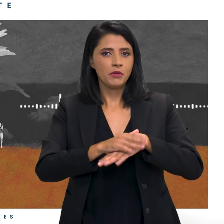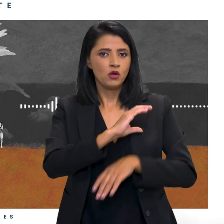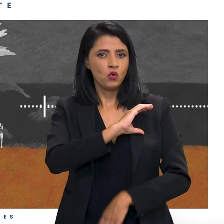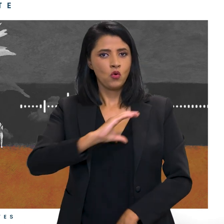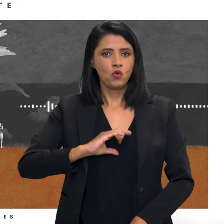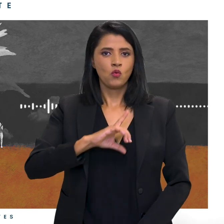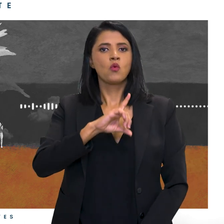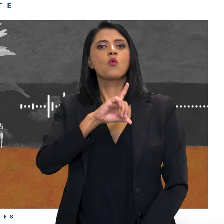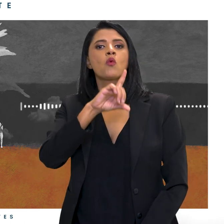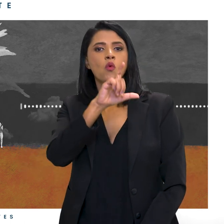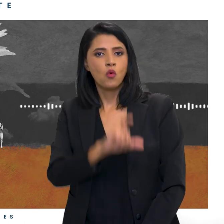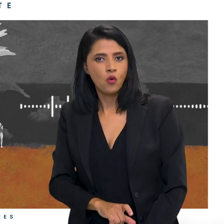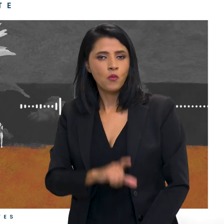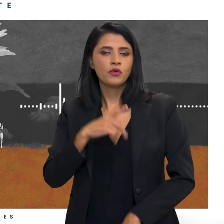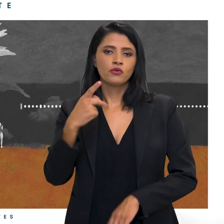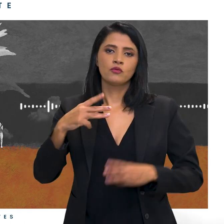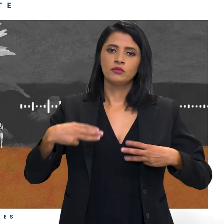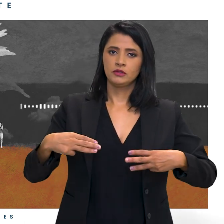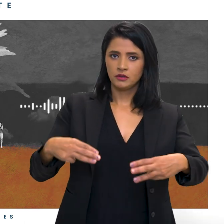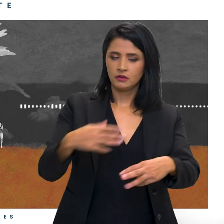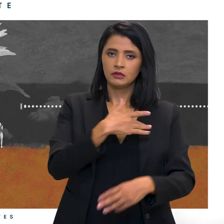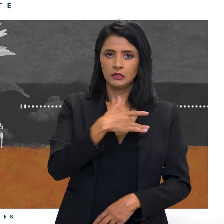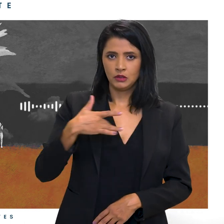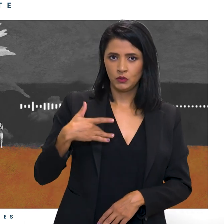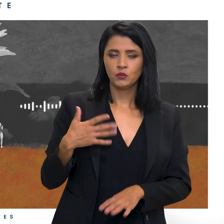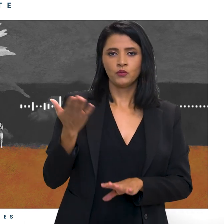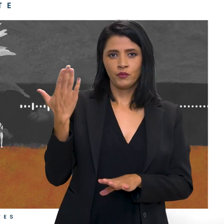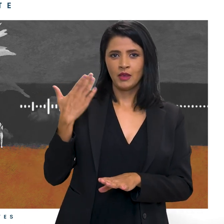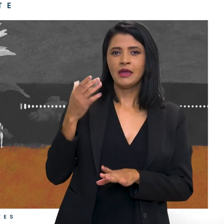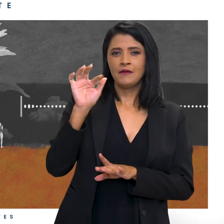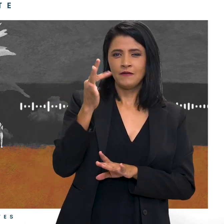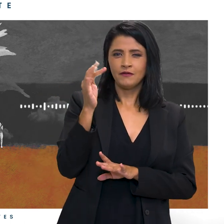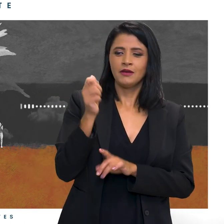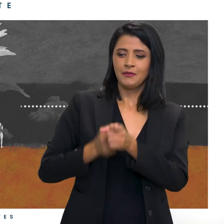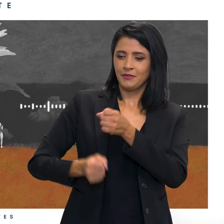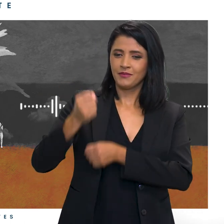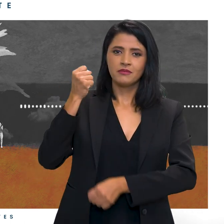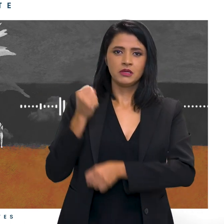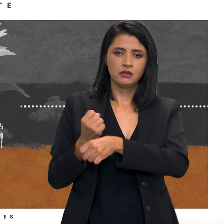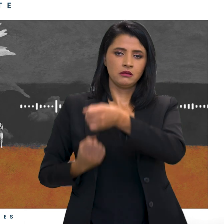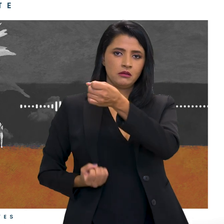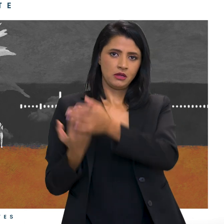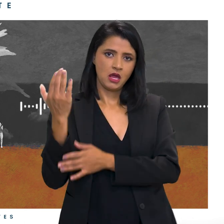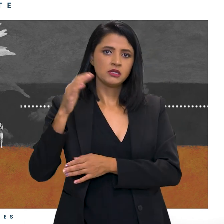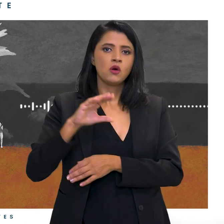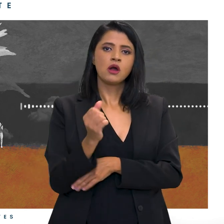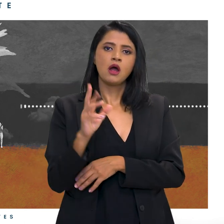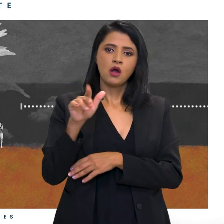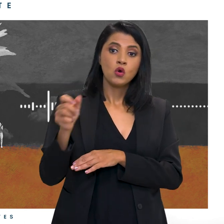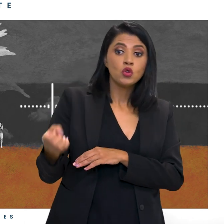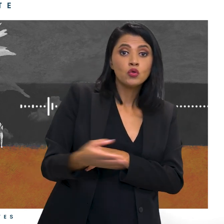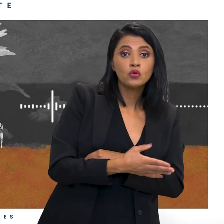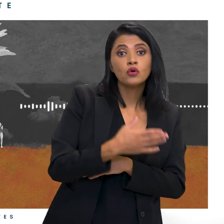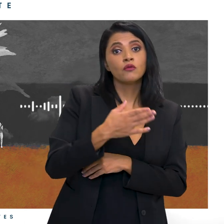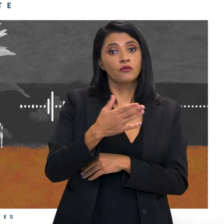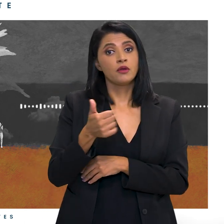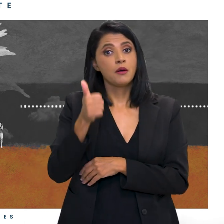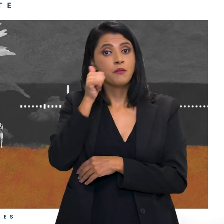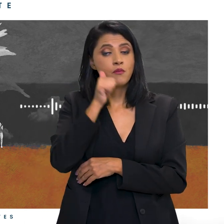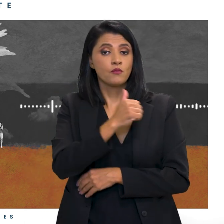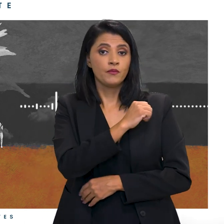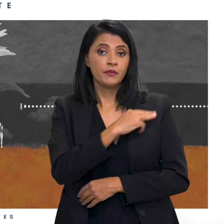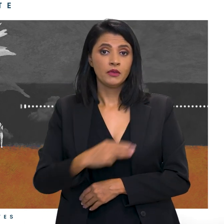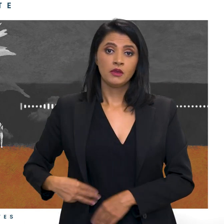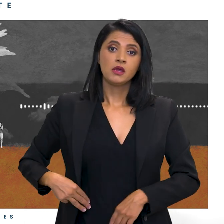pelo Coordenador-Geral de Doenças Raras do Ministério da Saúde. Em fevereiro do ano passado, a criação do cargo era recente e a ministra